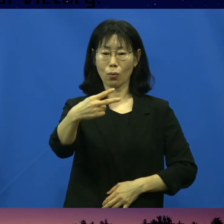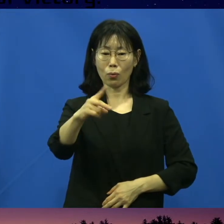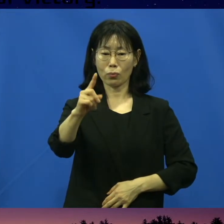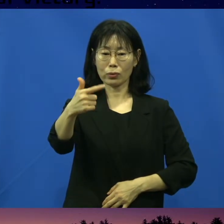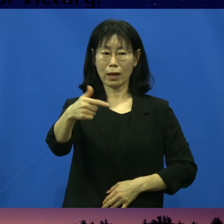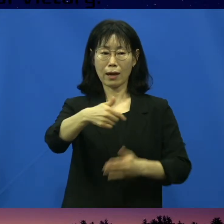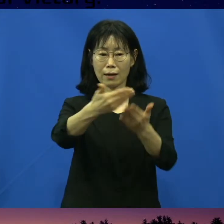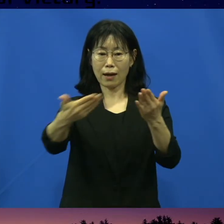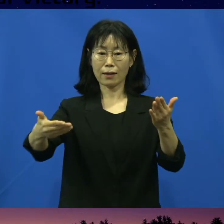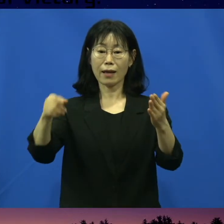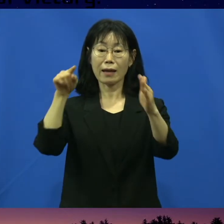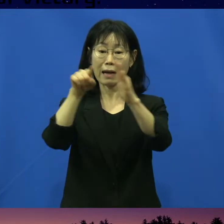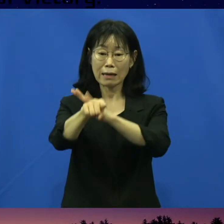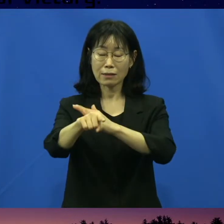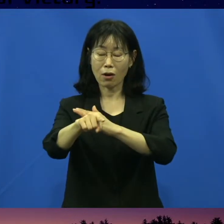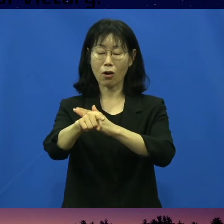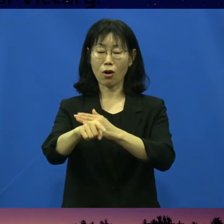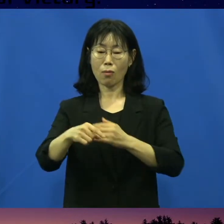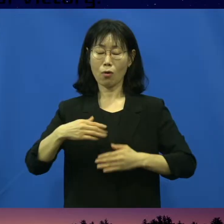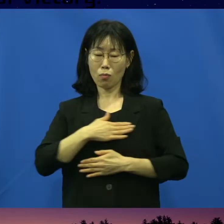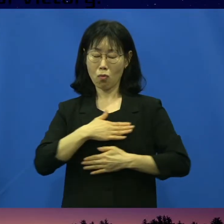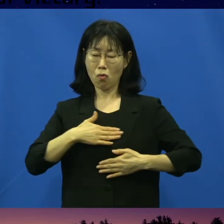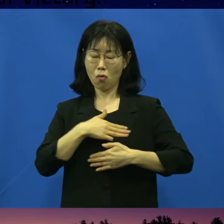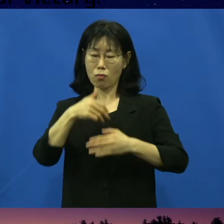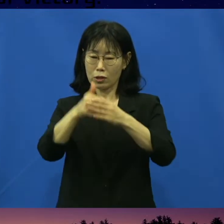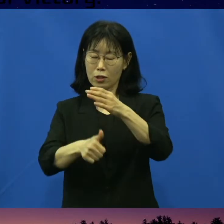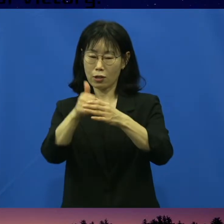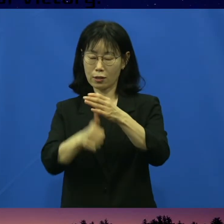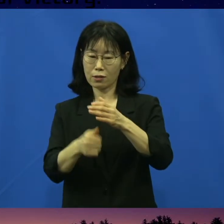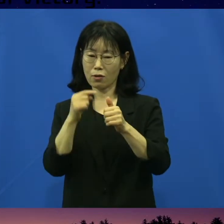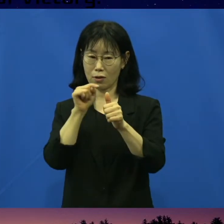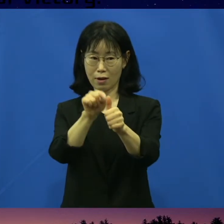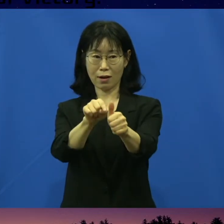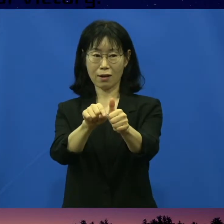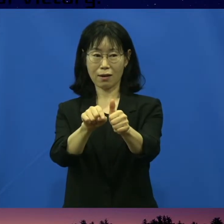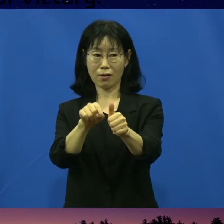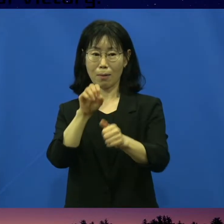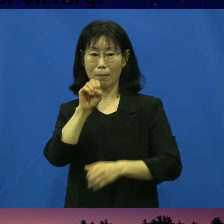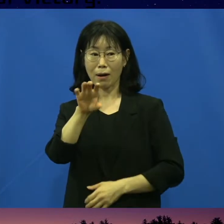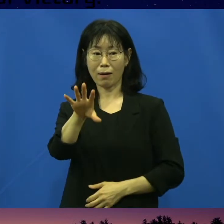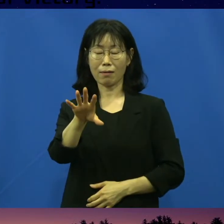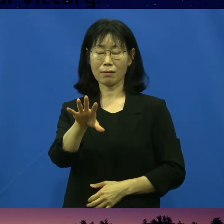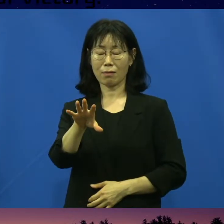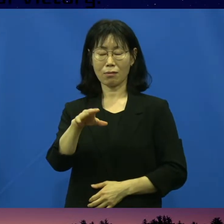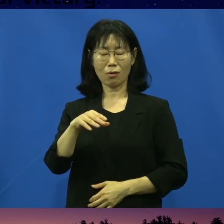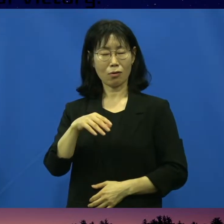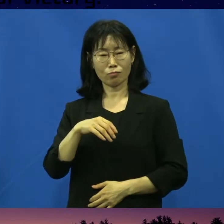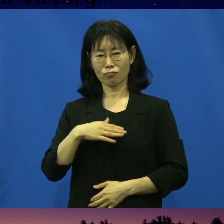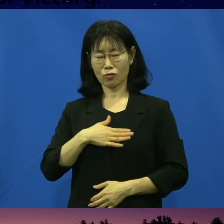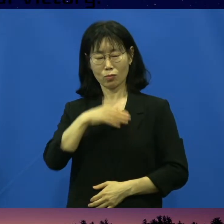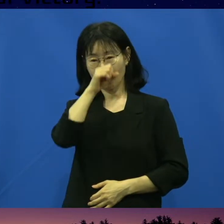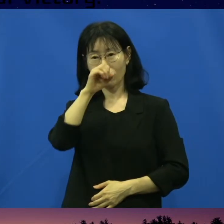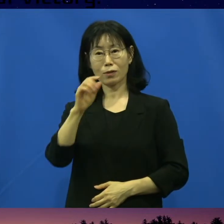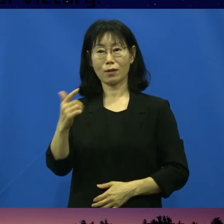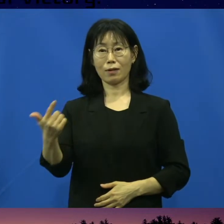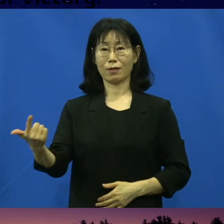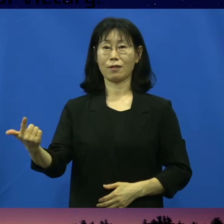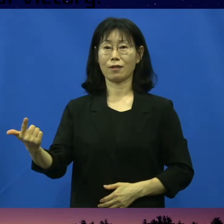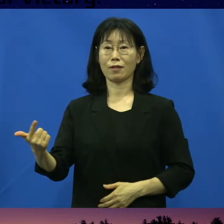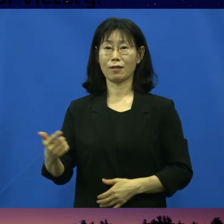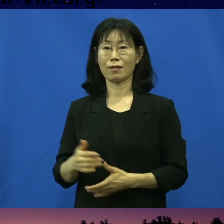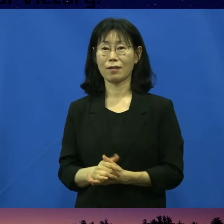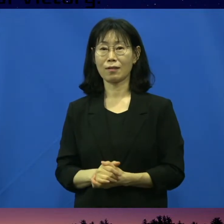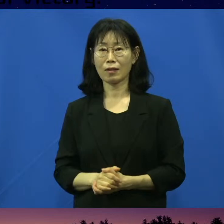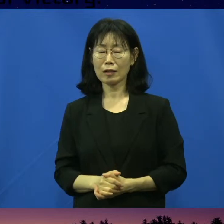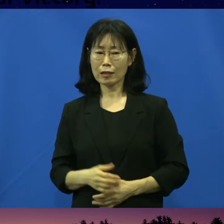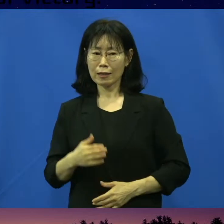떠나버려요. 11절 보십시오. 나만이 노하여 물러가며 이르되 내 생각에는 그가 내게로 와서 나와